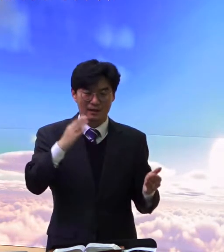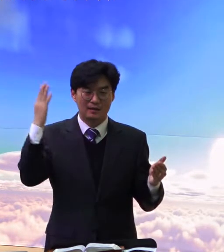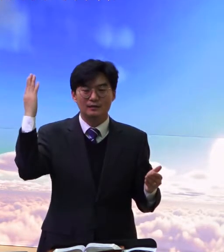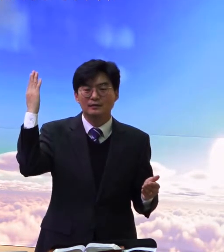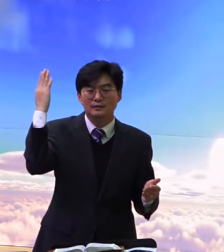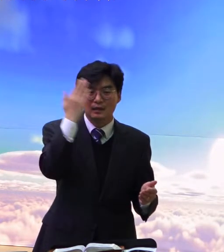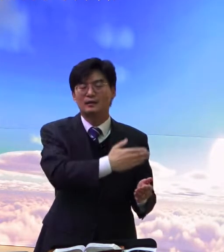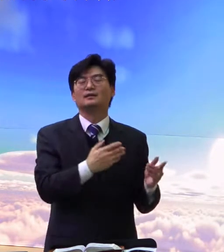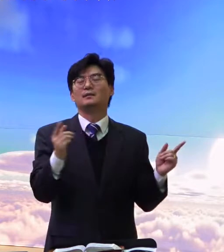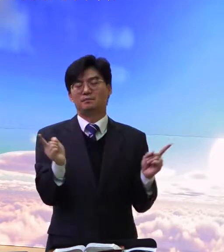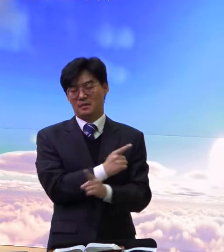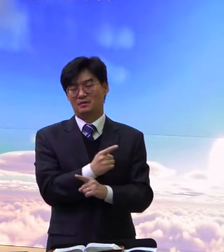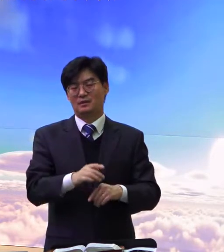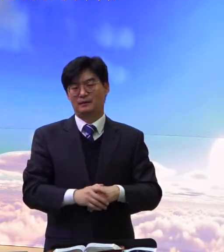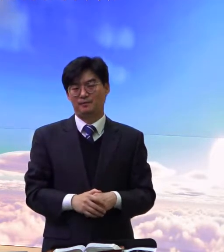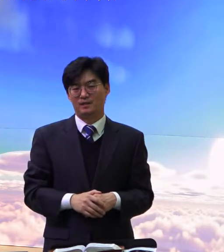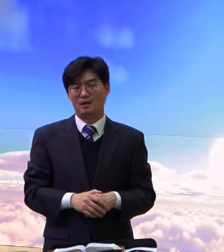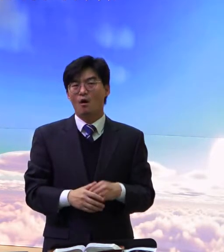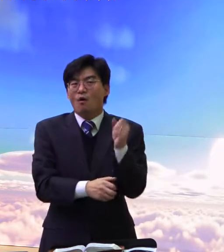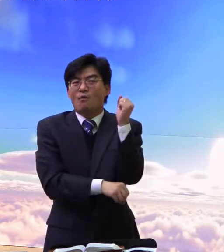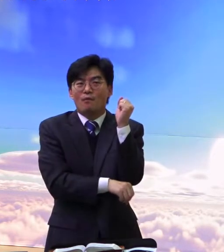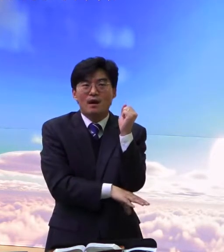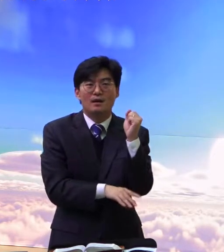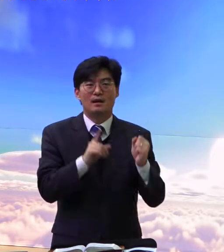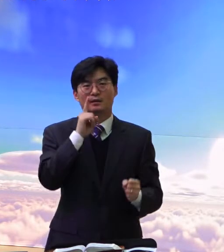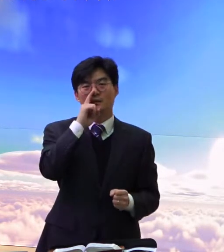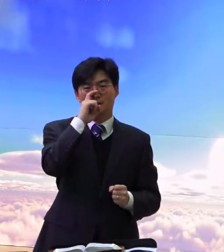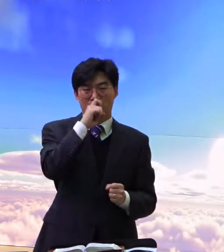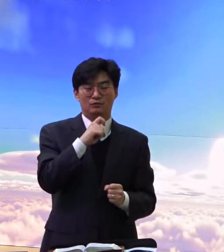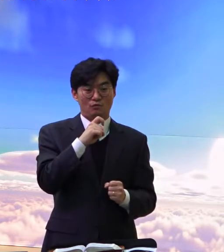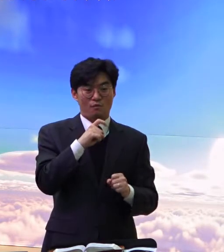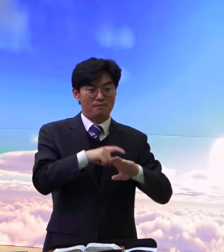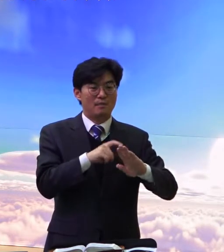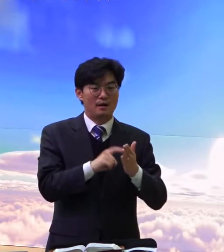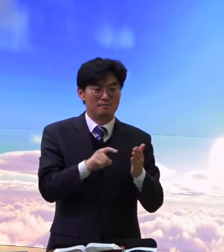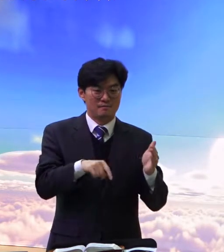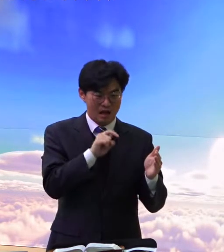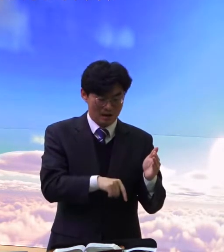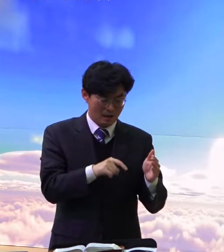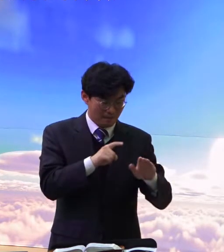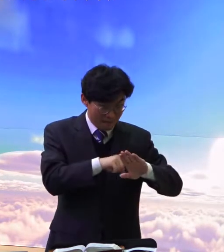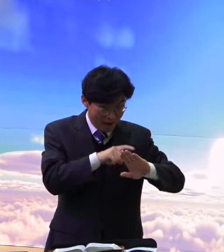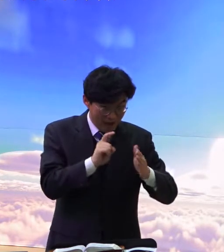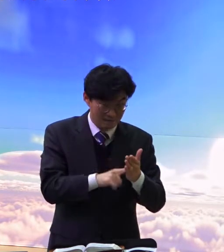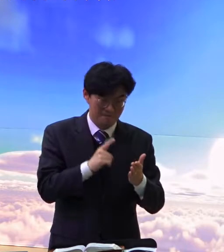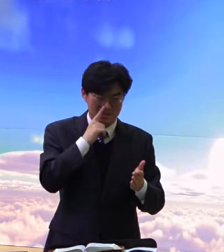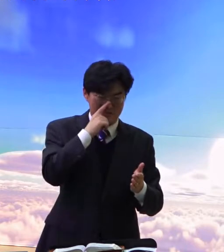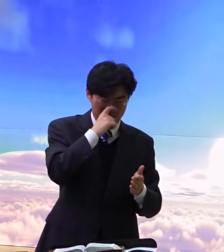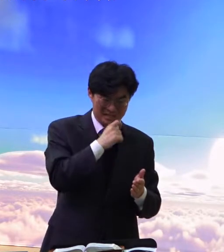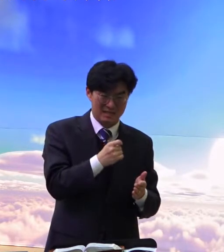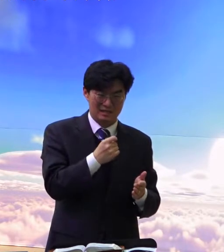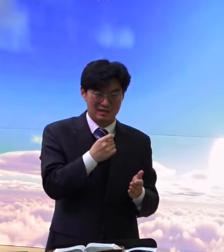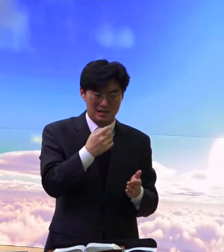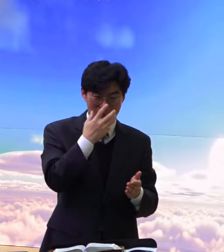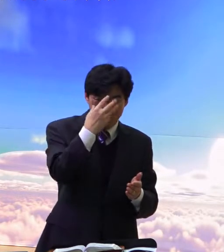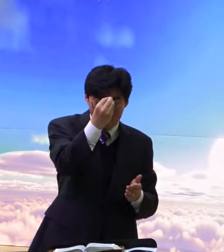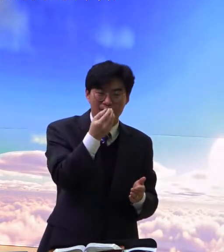더러웠는데 예수님이 오시니까 예수님이 임재하신, 예수님이 계시는 성전이 되는